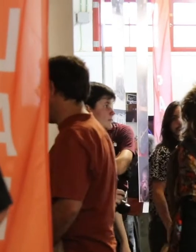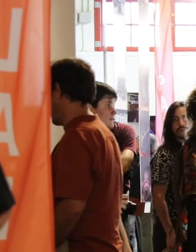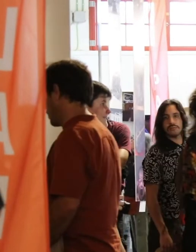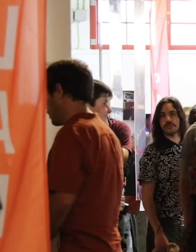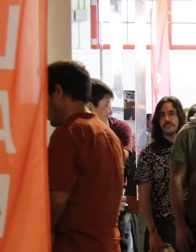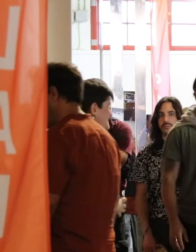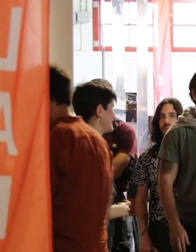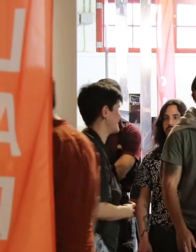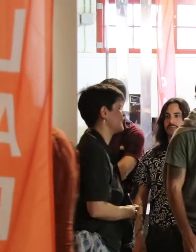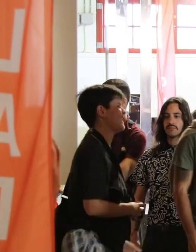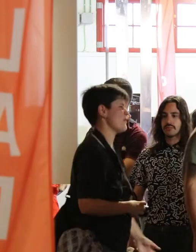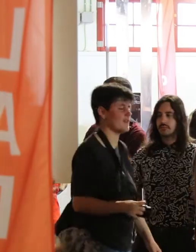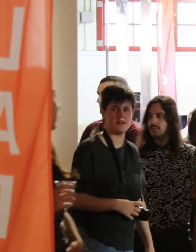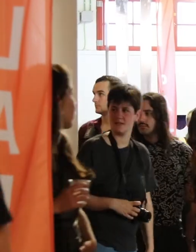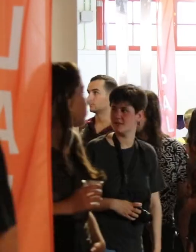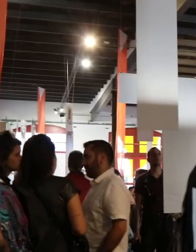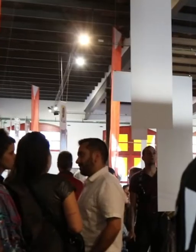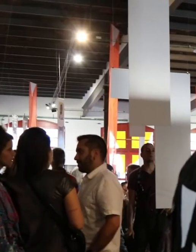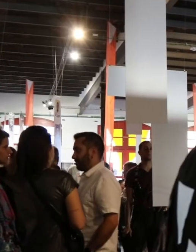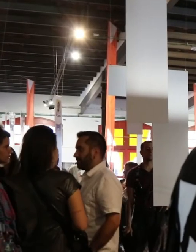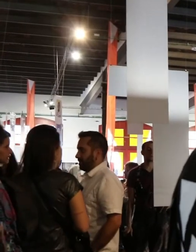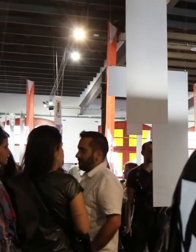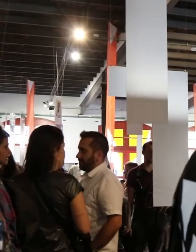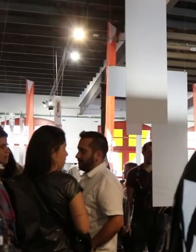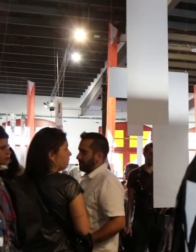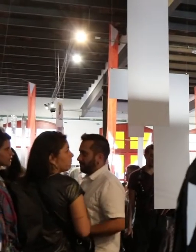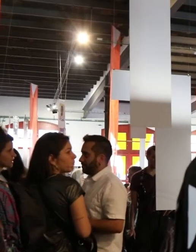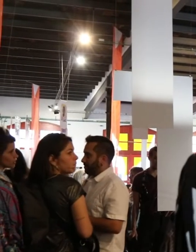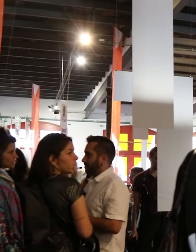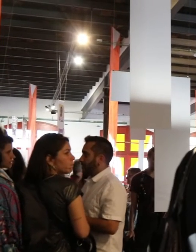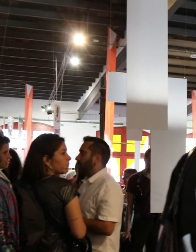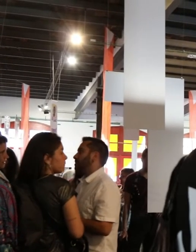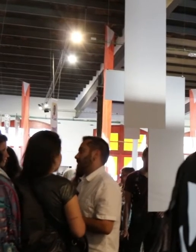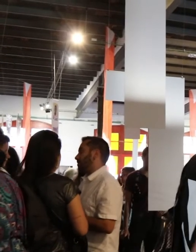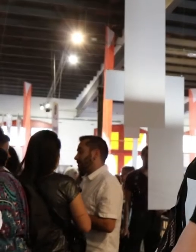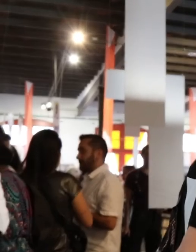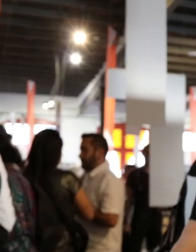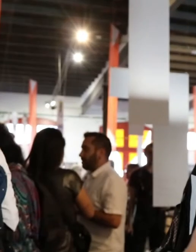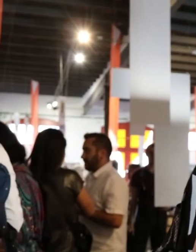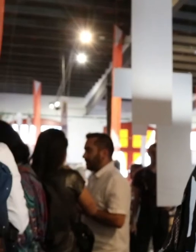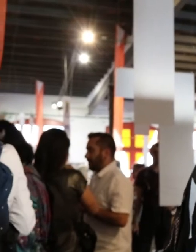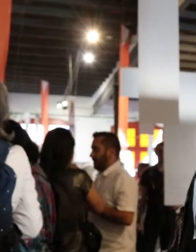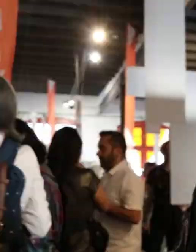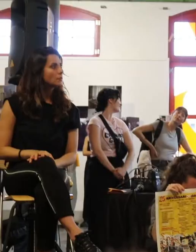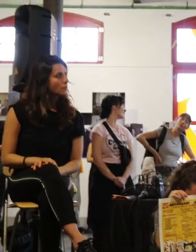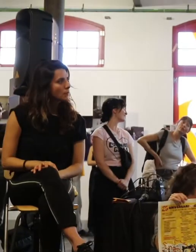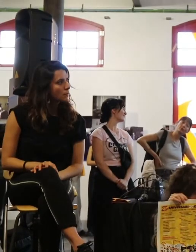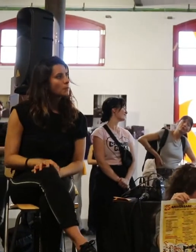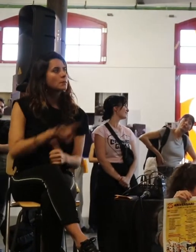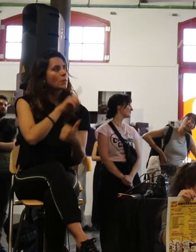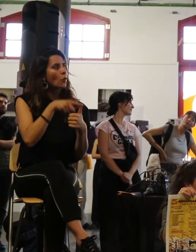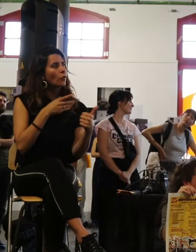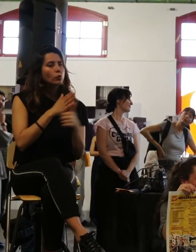30 en varios espacios del barrio. Pasaremos por la fustería de Barcelona, pasaremos por la